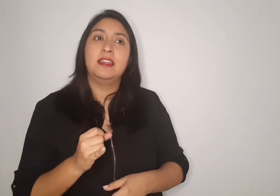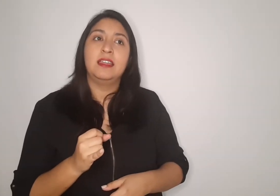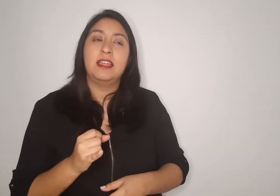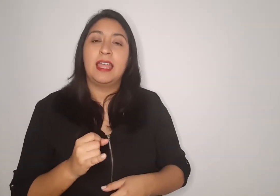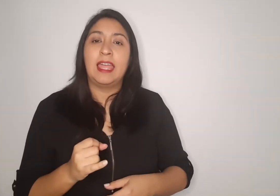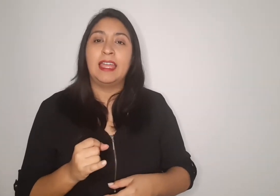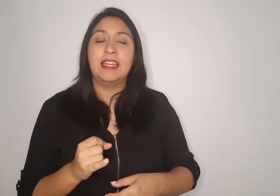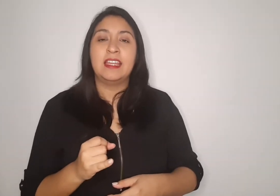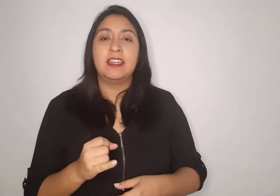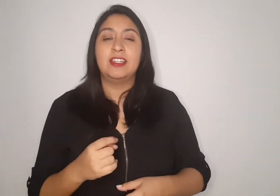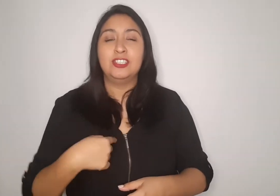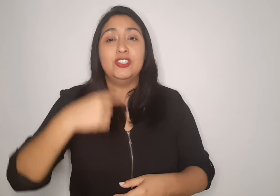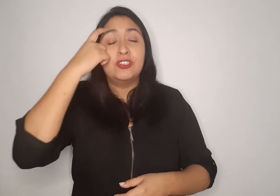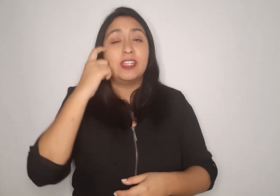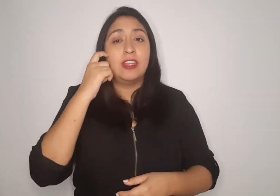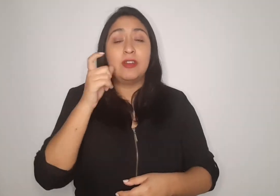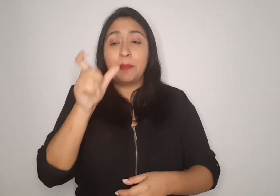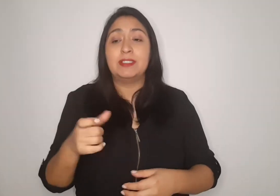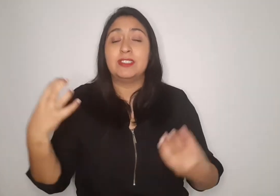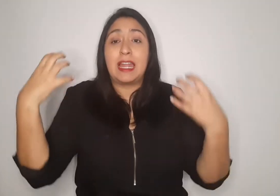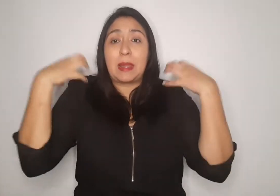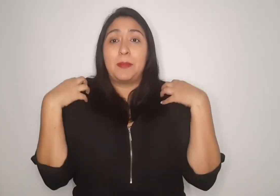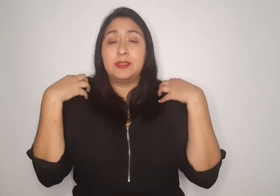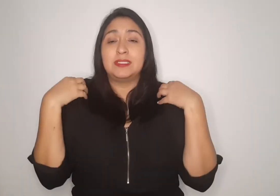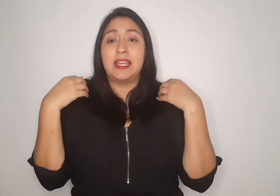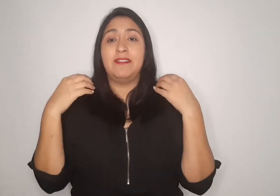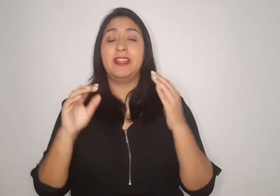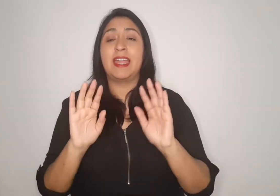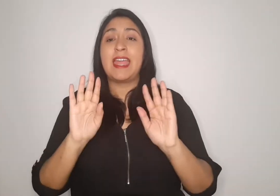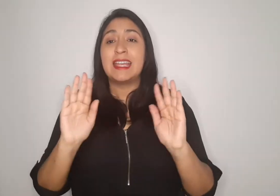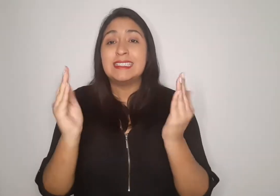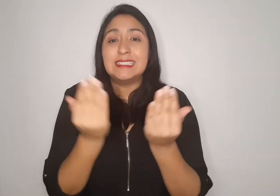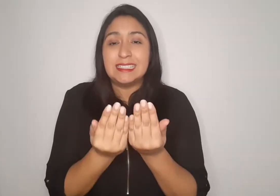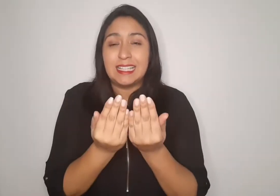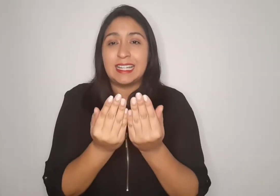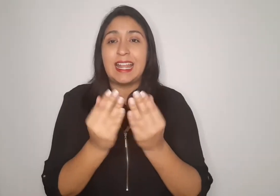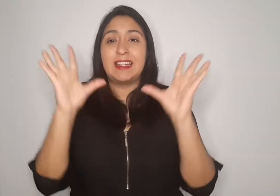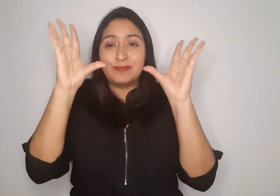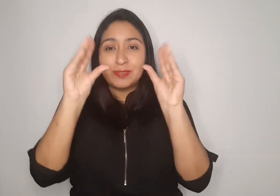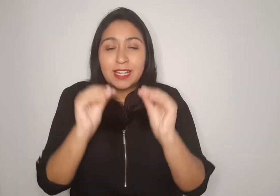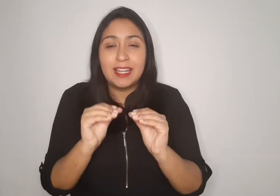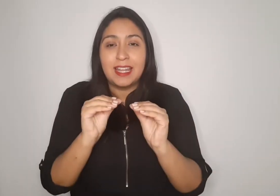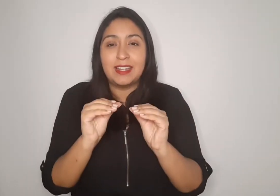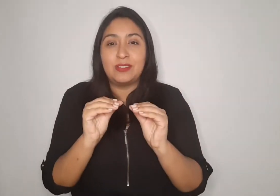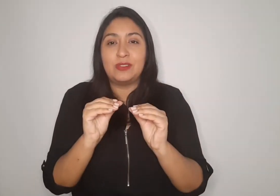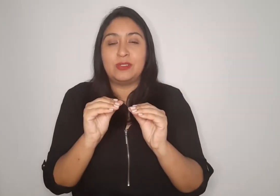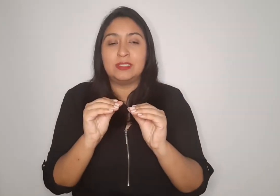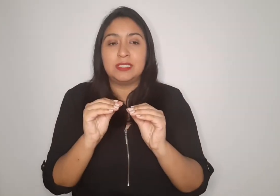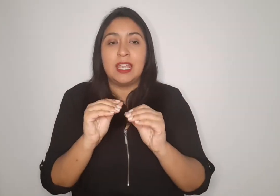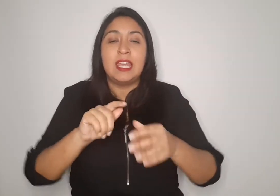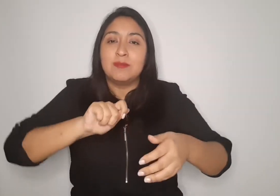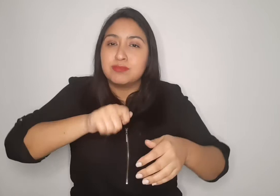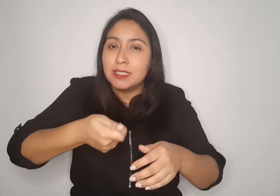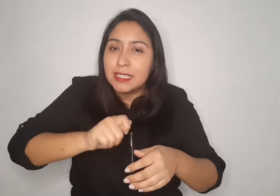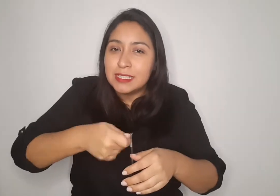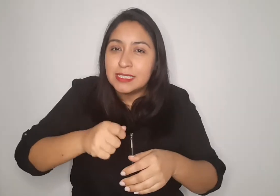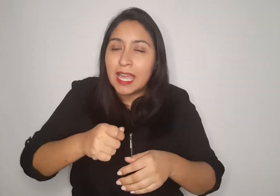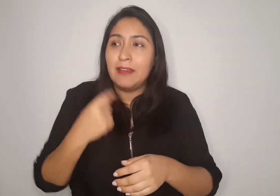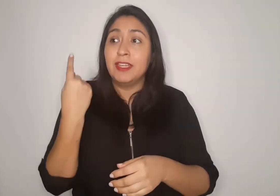el encargado de cerrar en la noche, ¿cierto? Y de ir poniendo llave y cerrando todo solito en ese